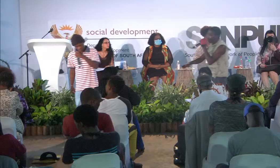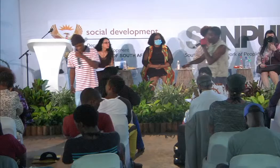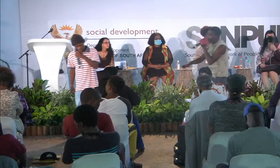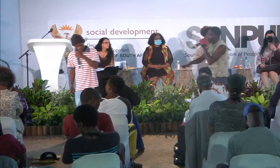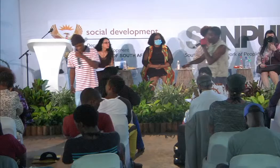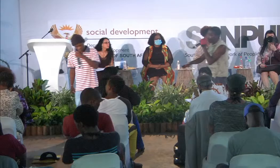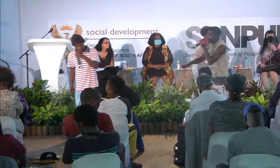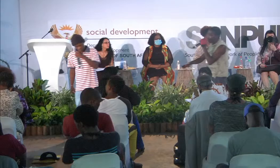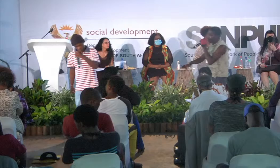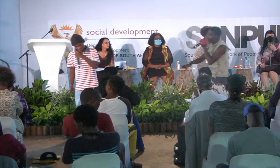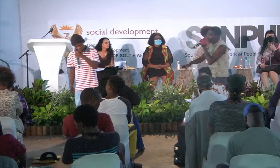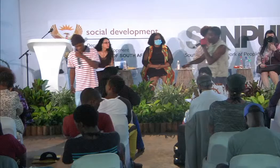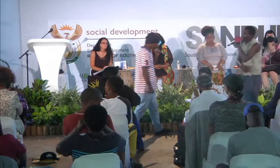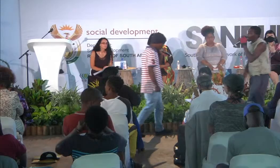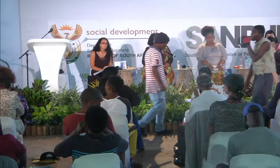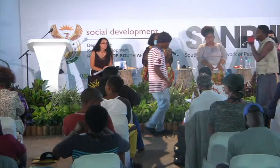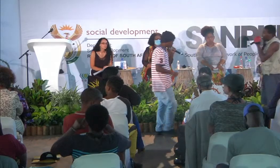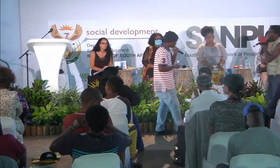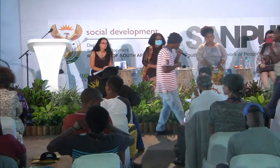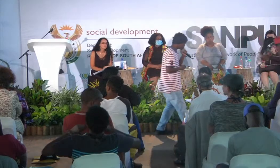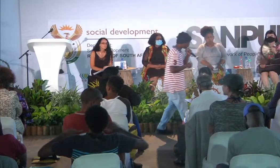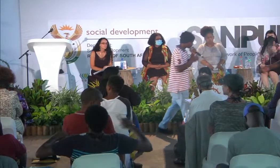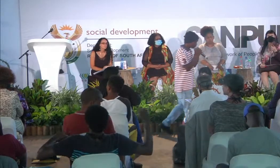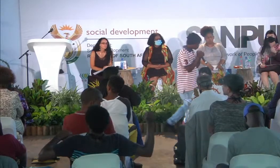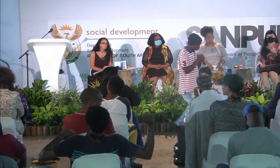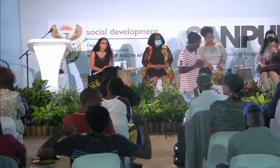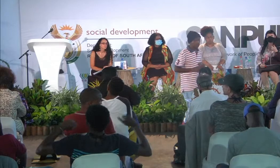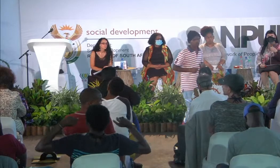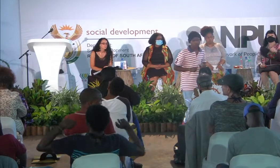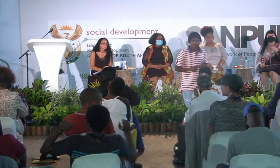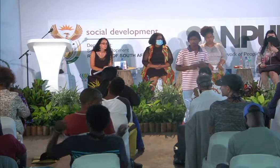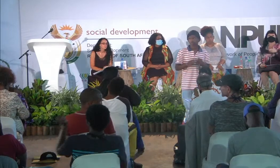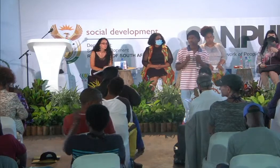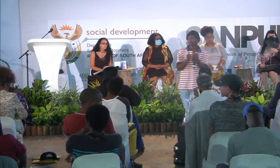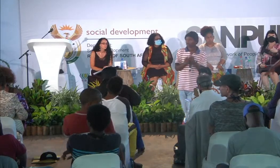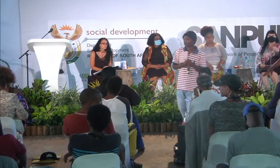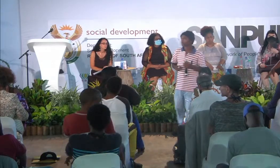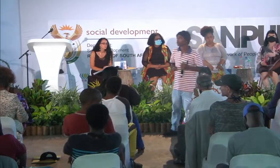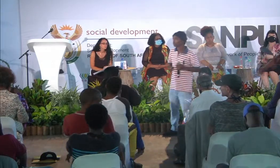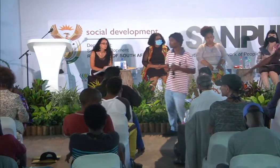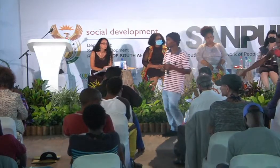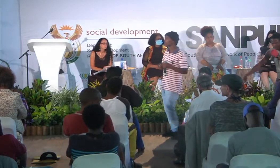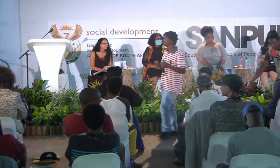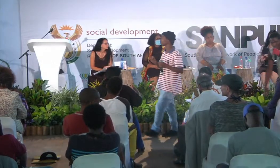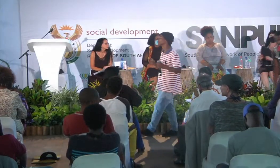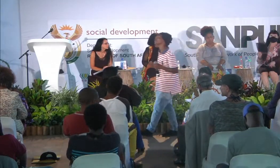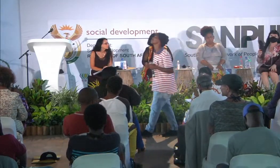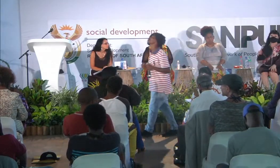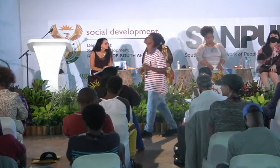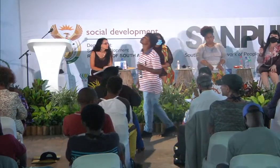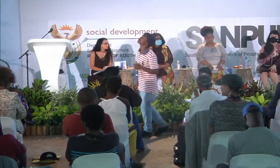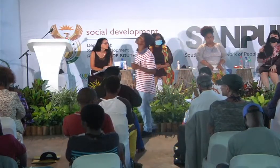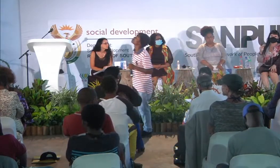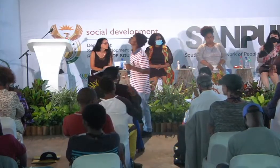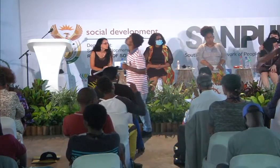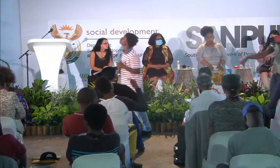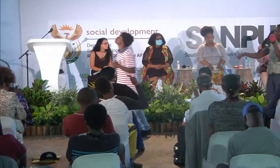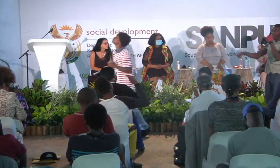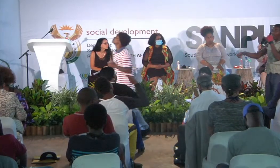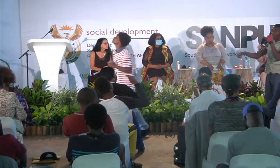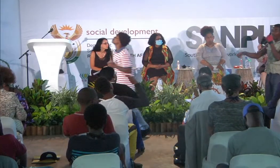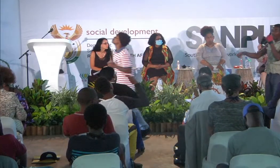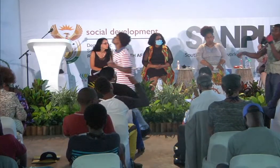ayipheli hlala esikhala njalo yelele mama yeah